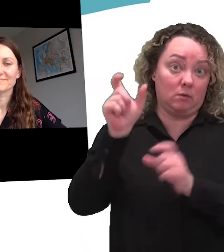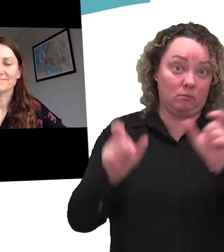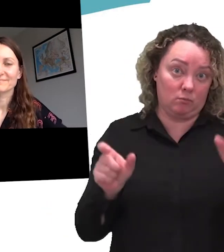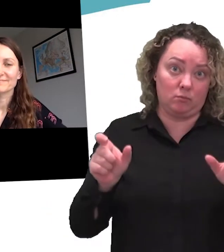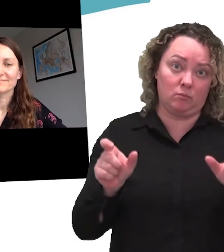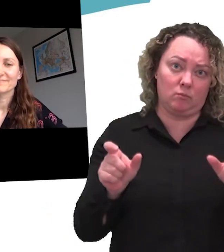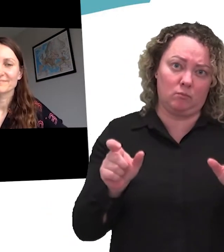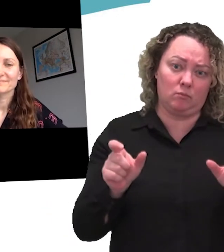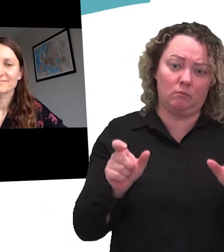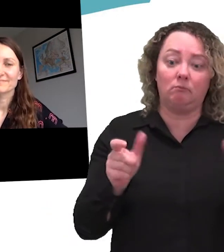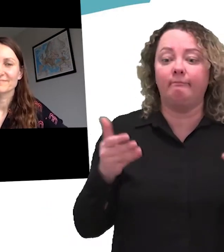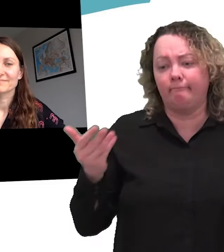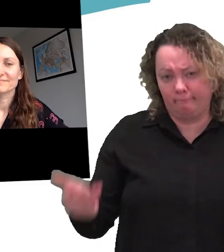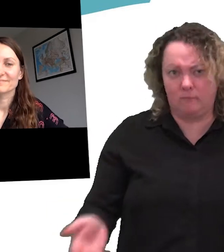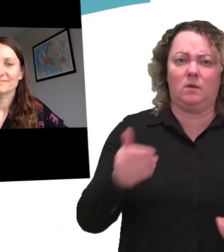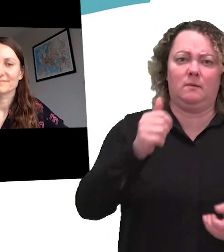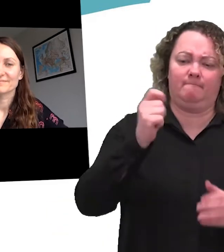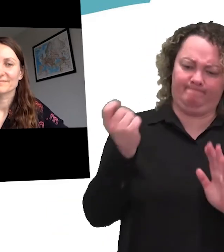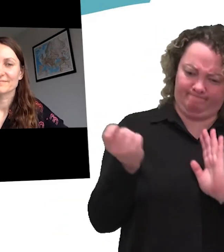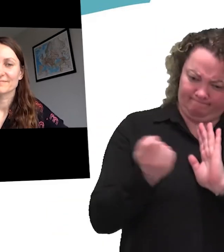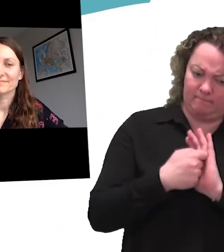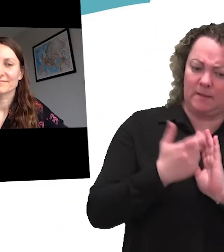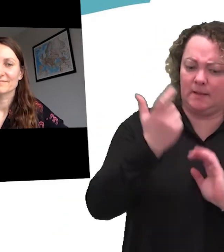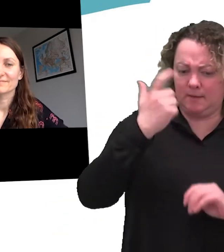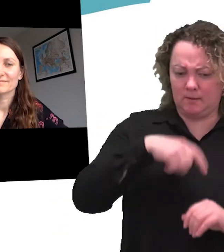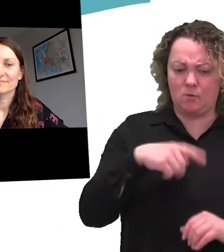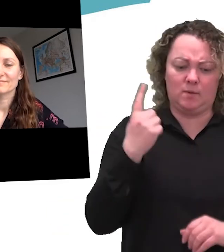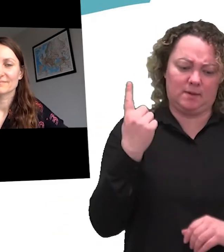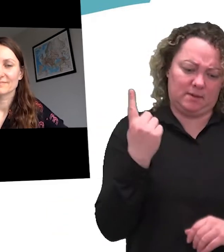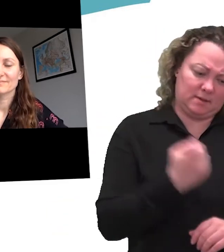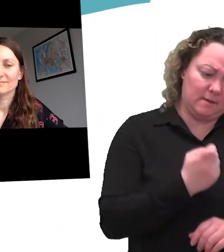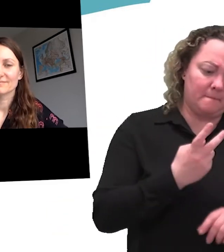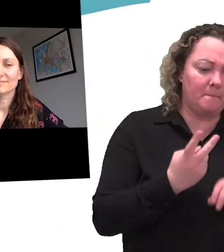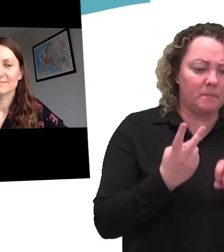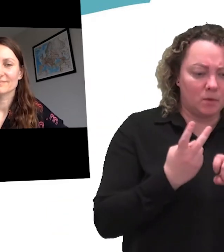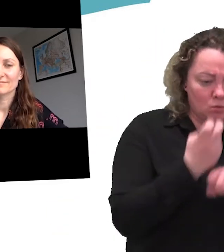na, pirmą savaitę du kartus valgytų kažką kitą.